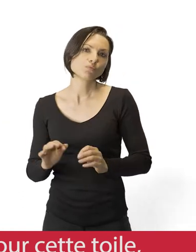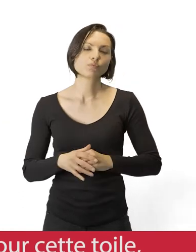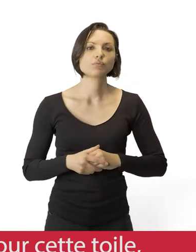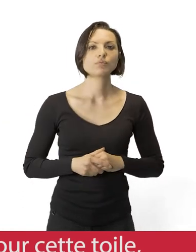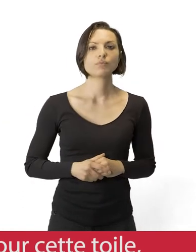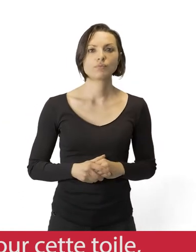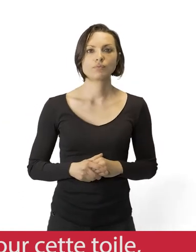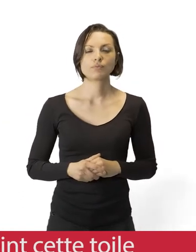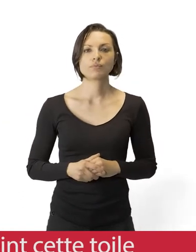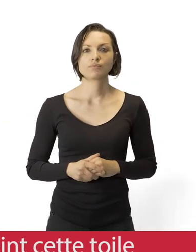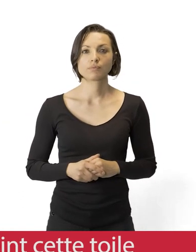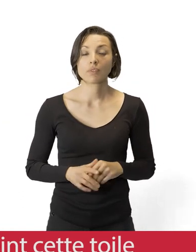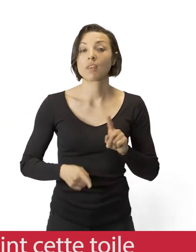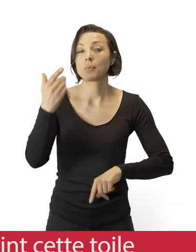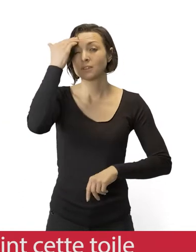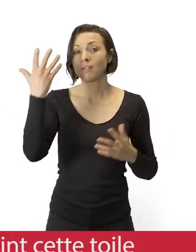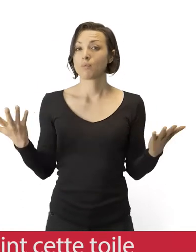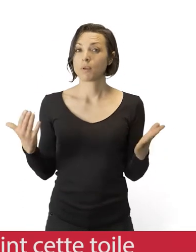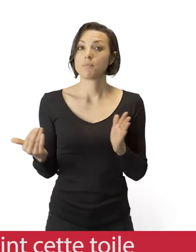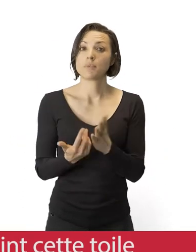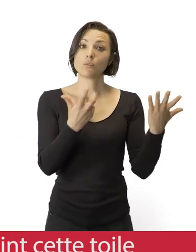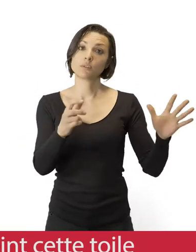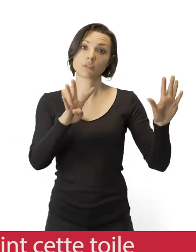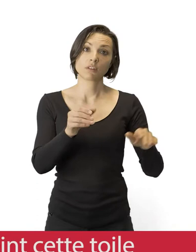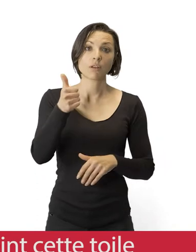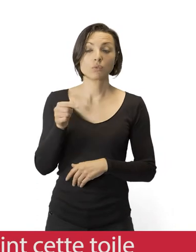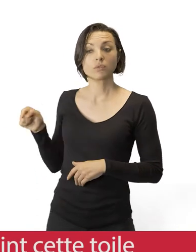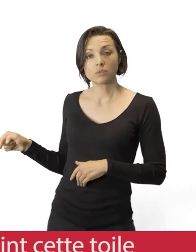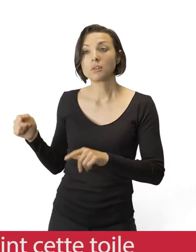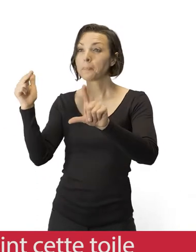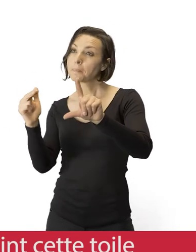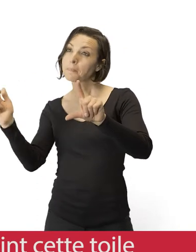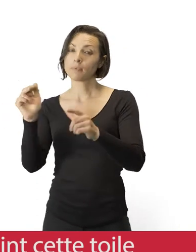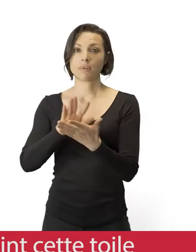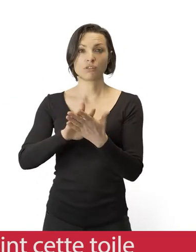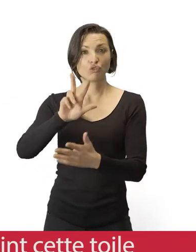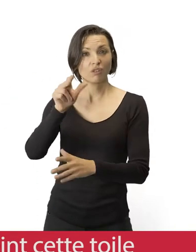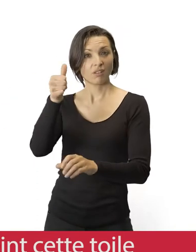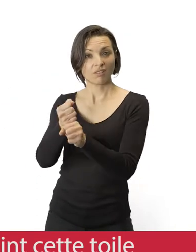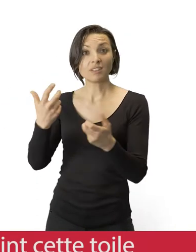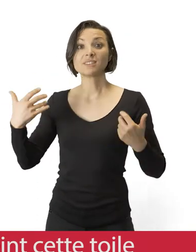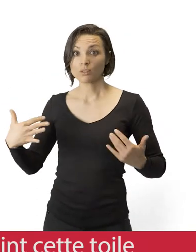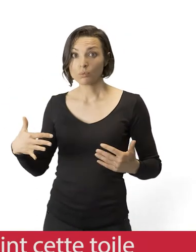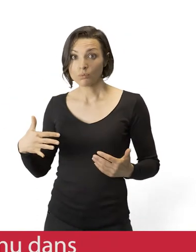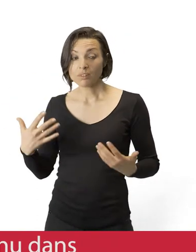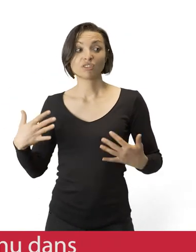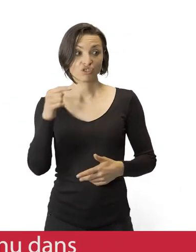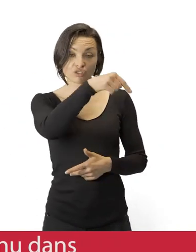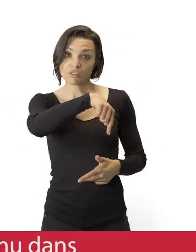rester relativement sobre. Il faut savoir que quand il peint cette toile en 1891, il est seulement âgé de 31